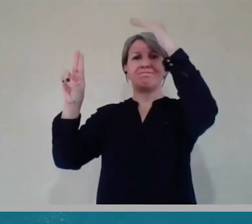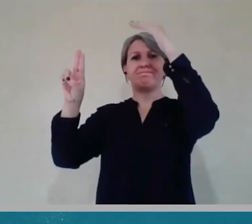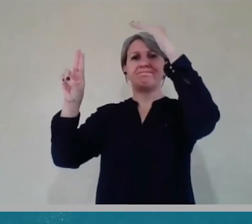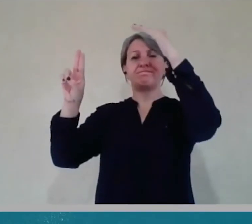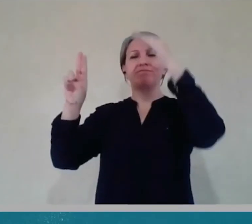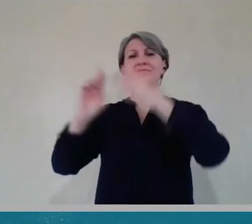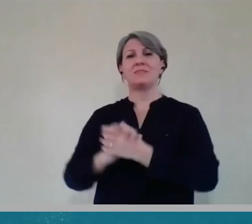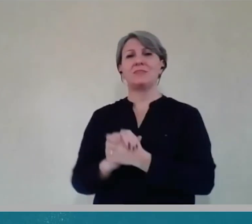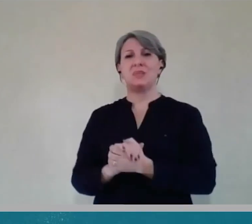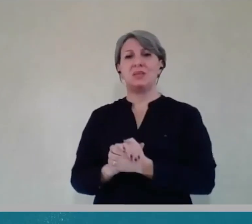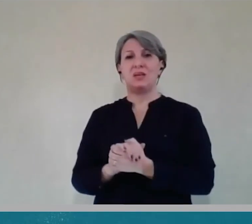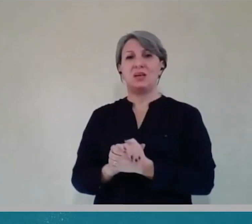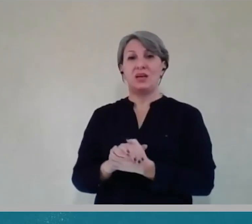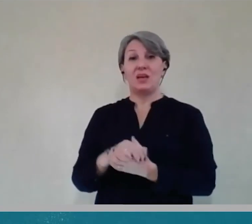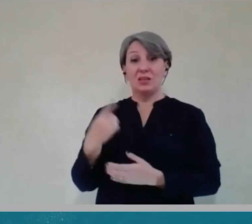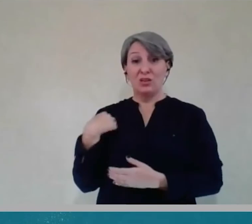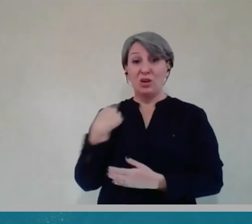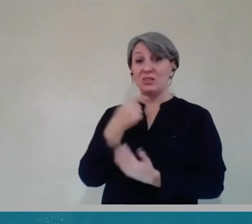com você.